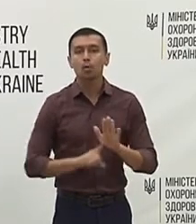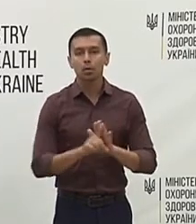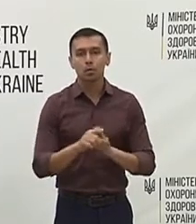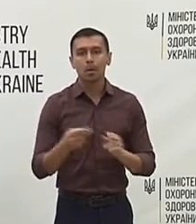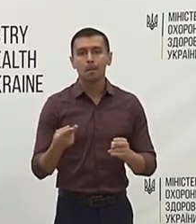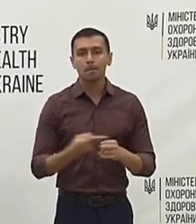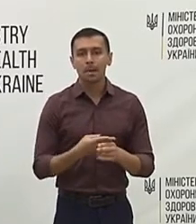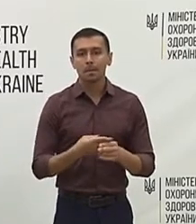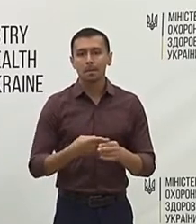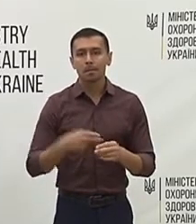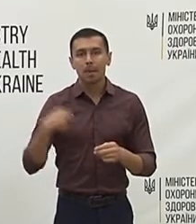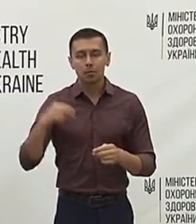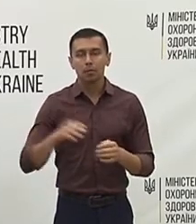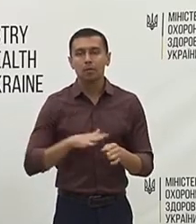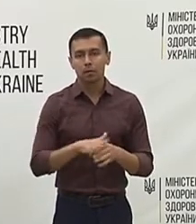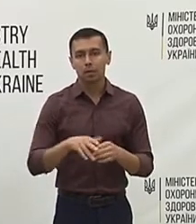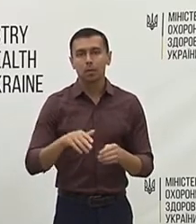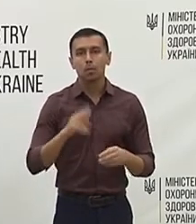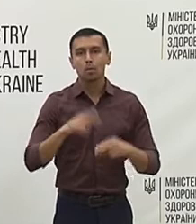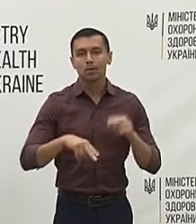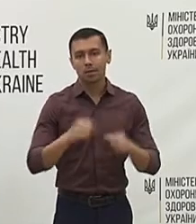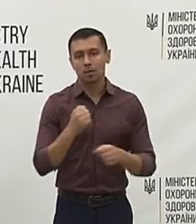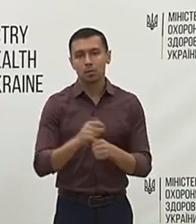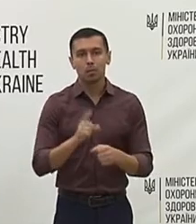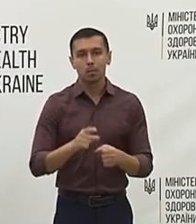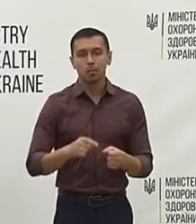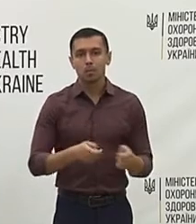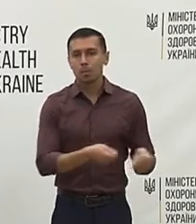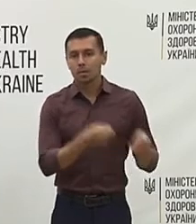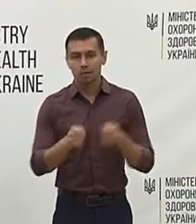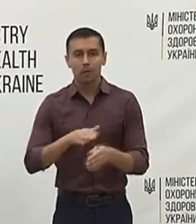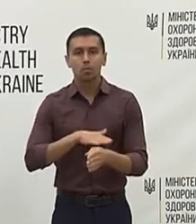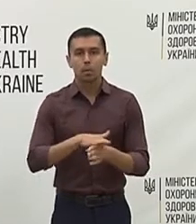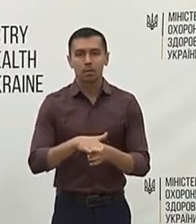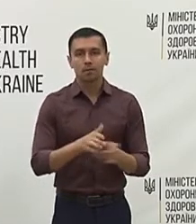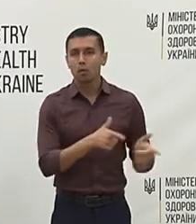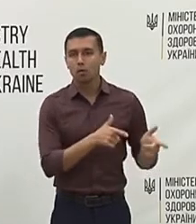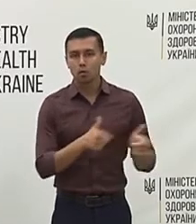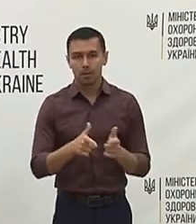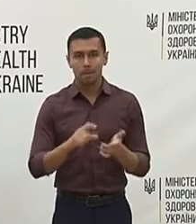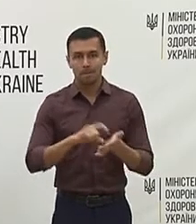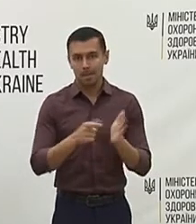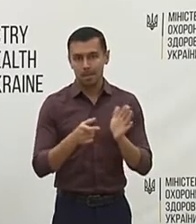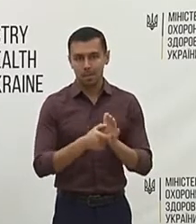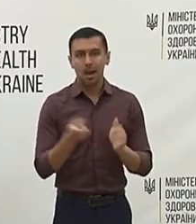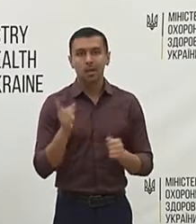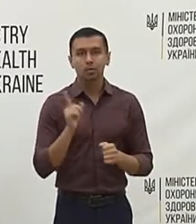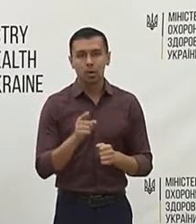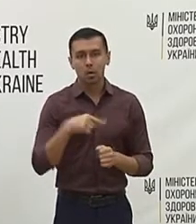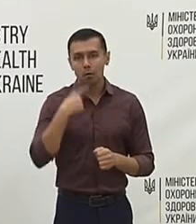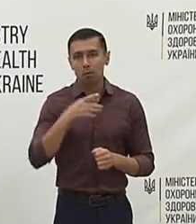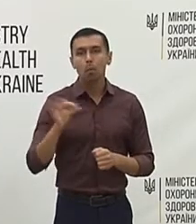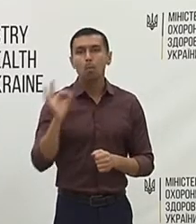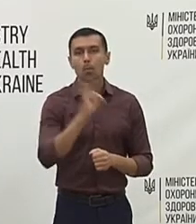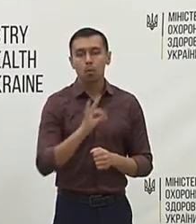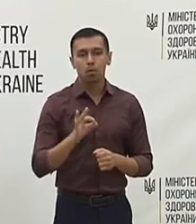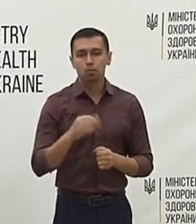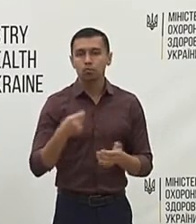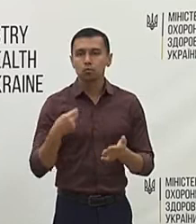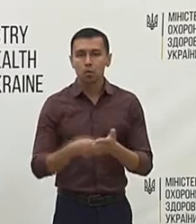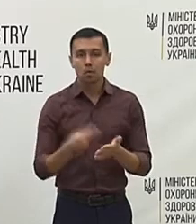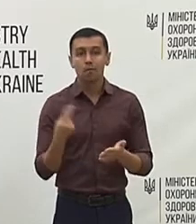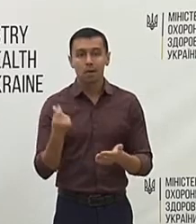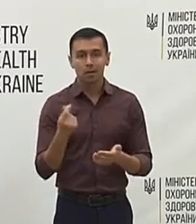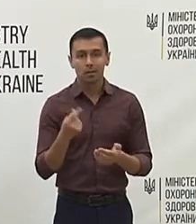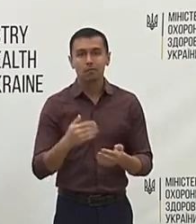початку безперервного виконання будівельних робіт, щоб поставка відбулася в готові приміщення, адже мова йде про